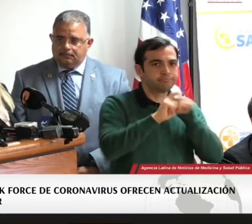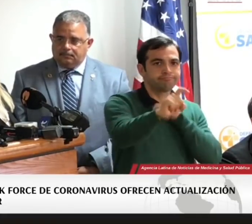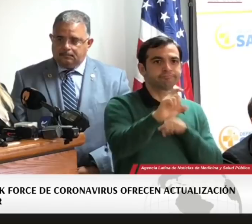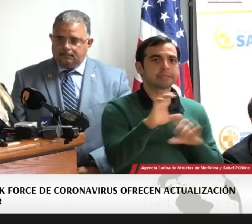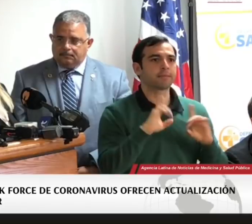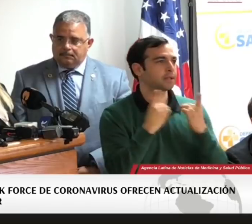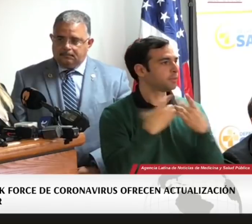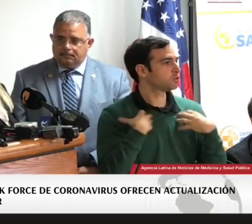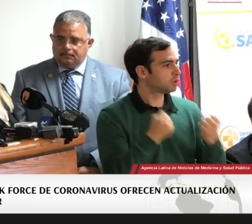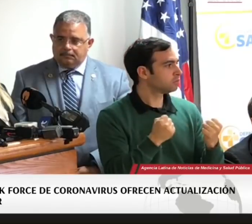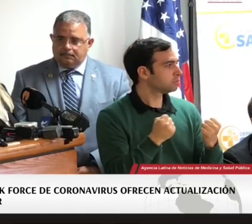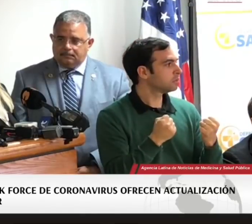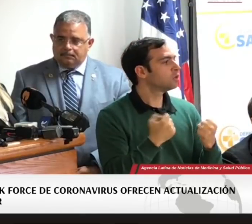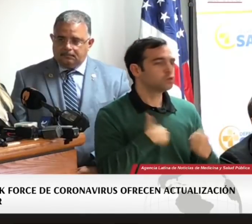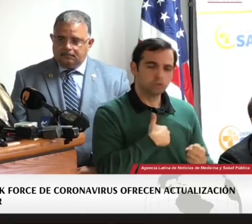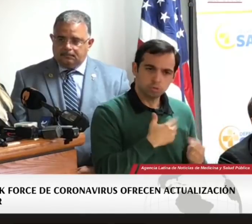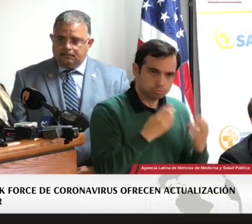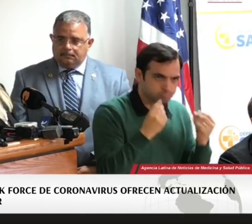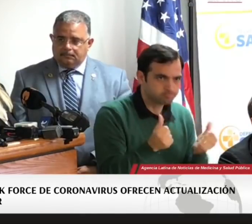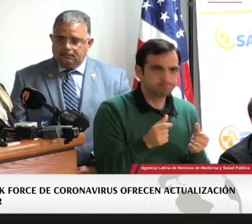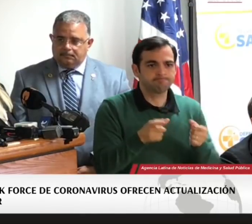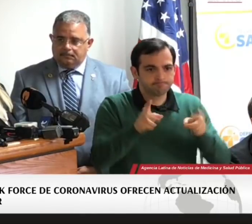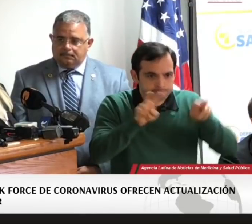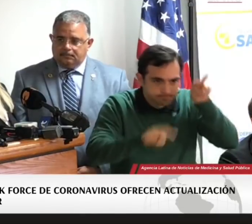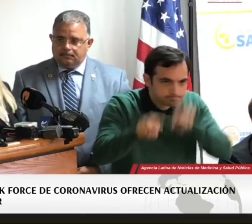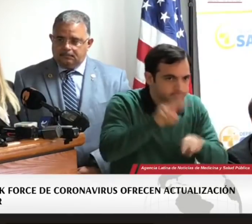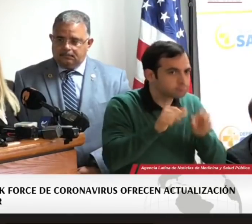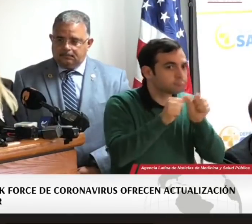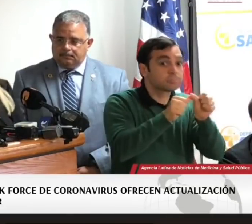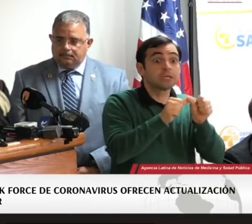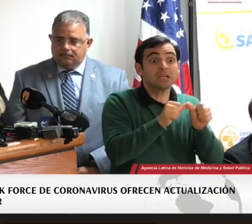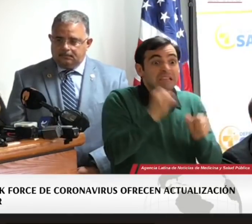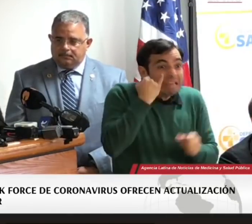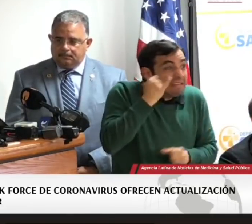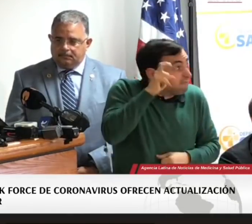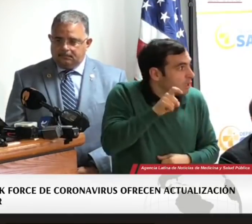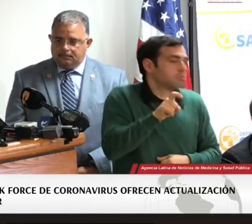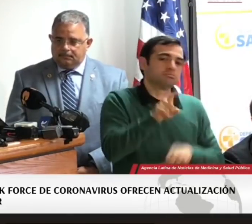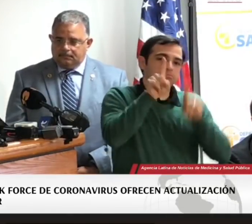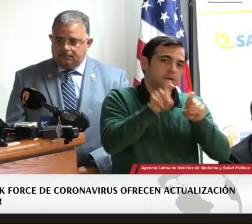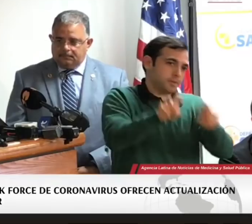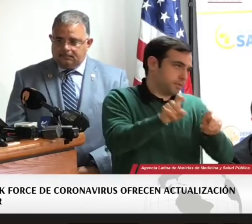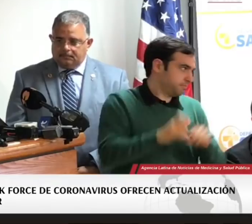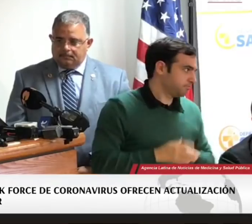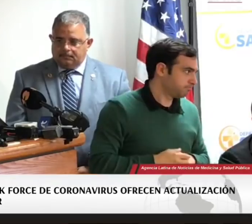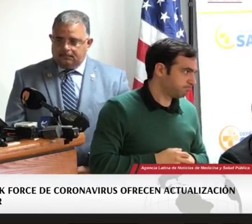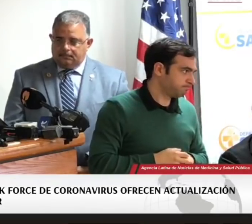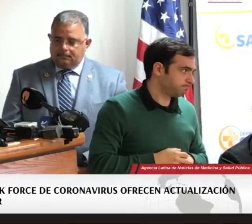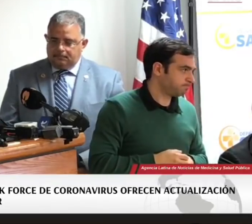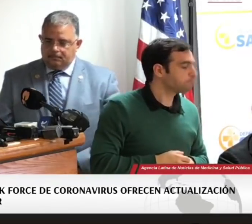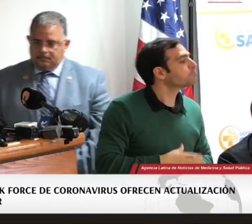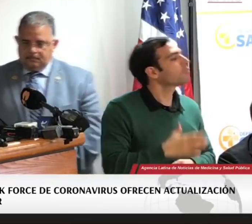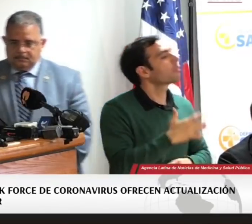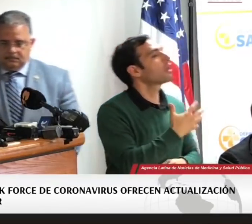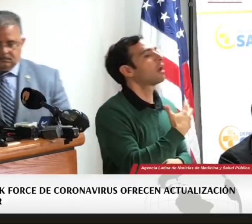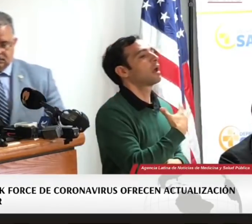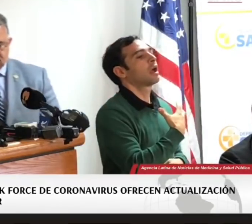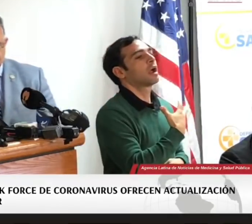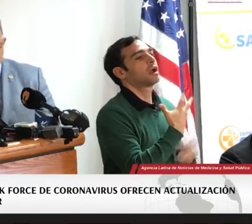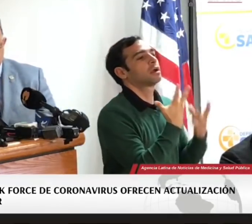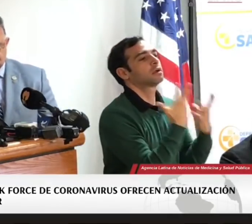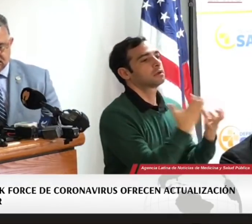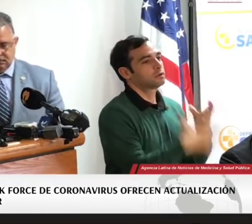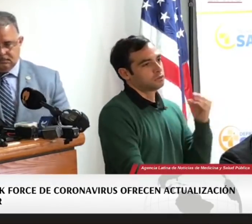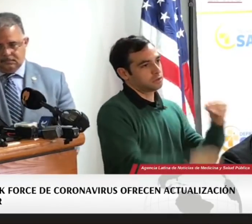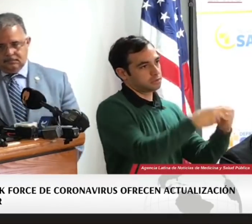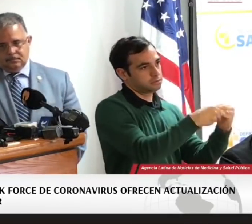manejo correspondiente y en caso necesario hacer las pruebas. Quisiera añadir, Esteves, que además de eso,